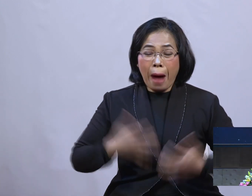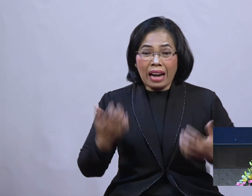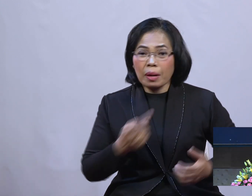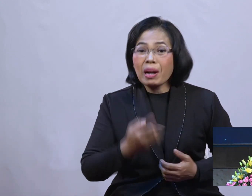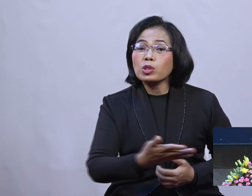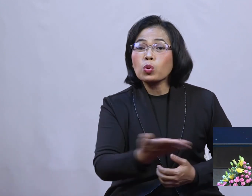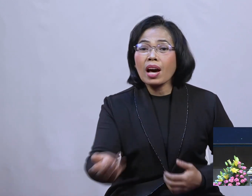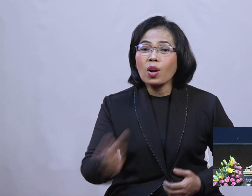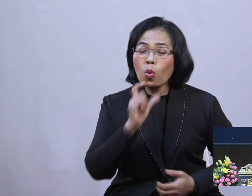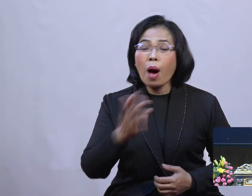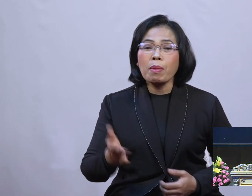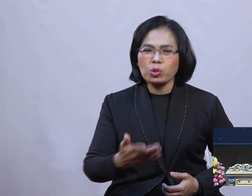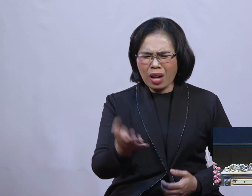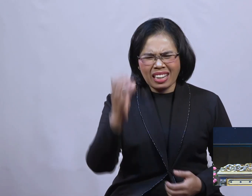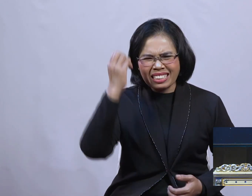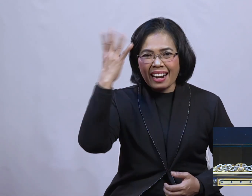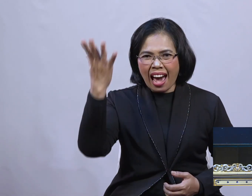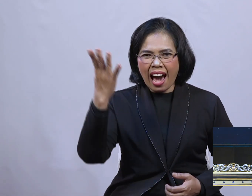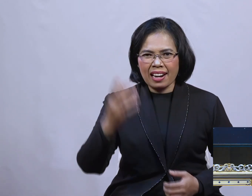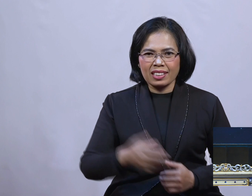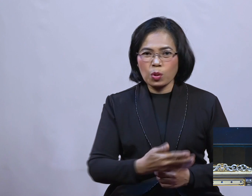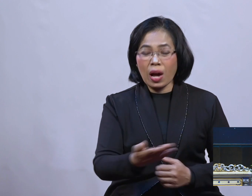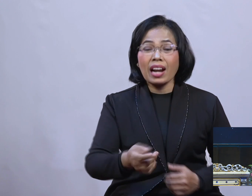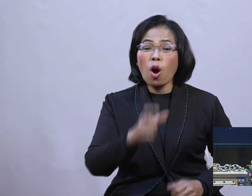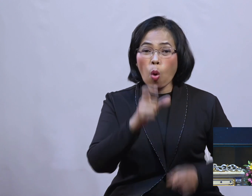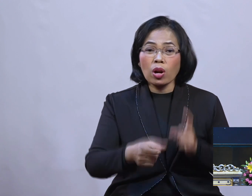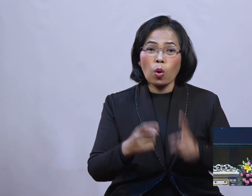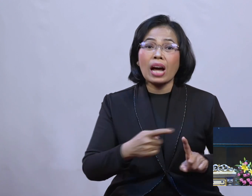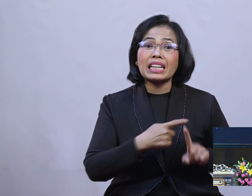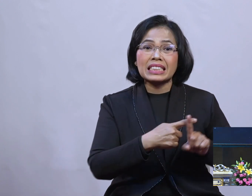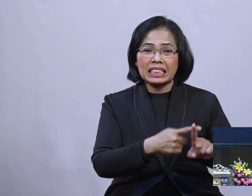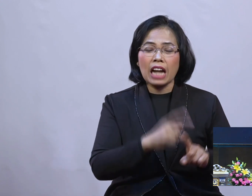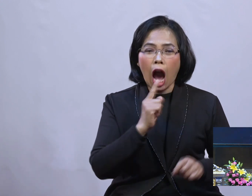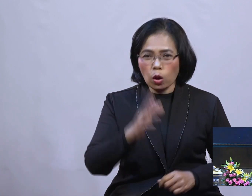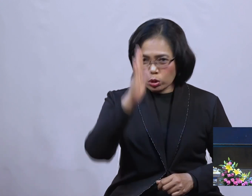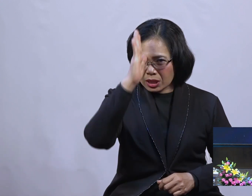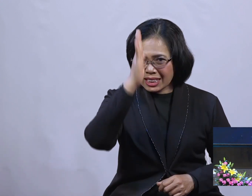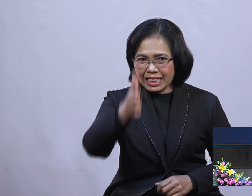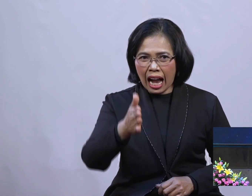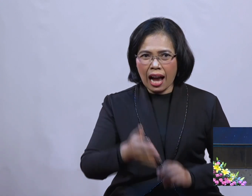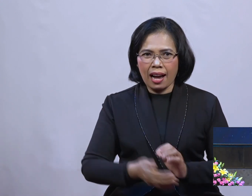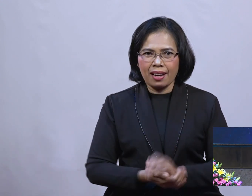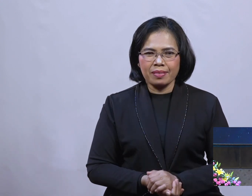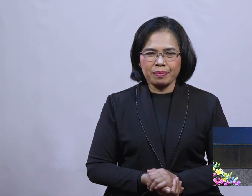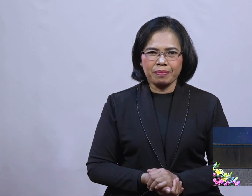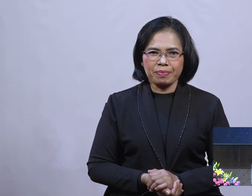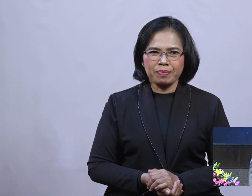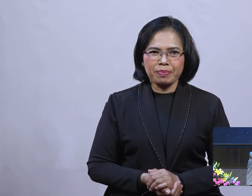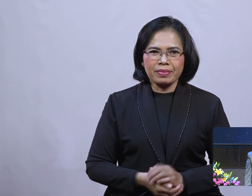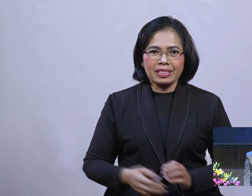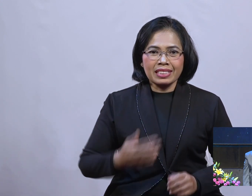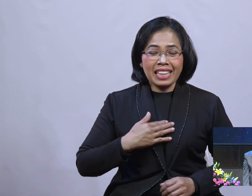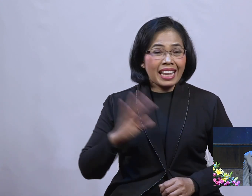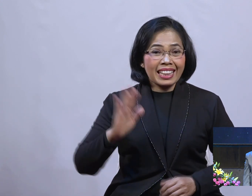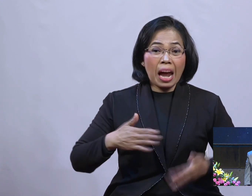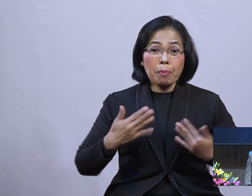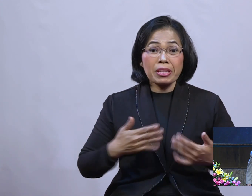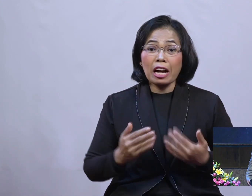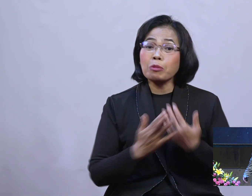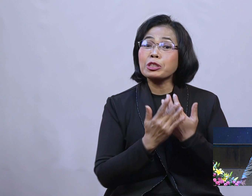hehehe hidup Masa cuman mau nyenengin jemaah tadi mana itu